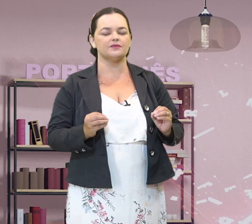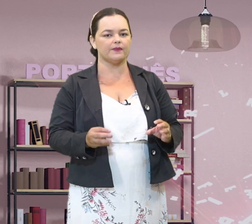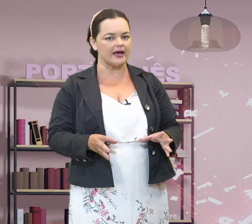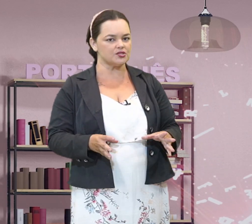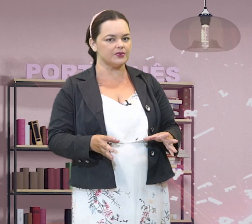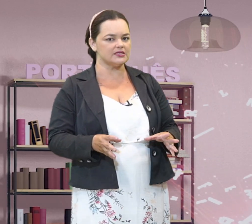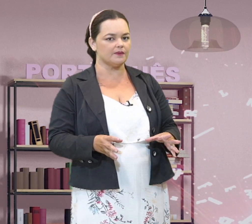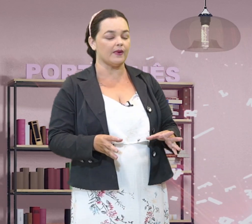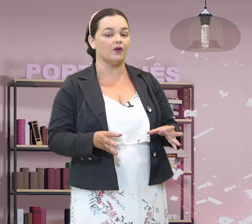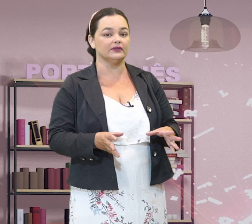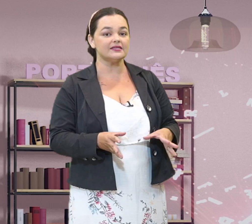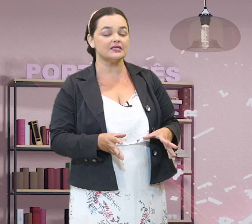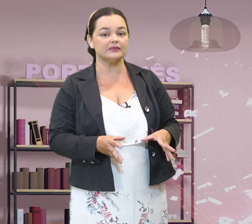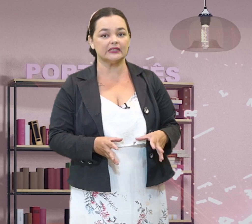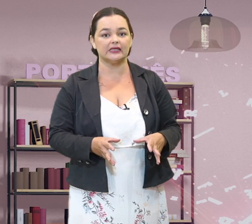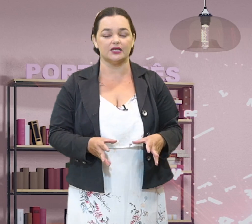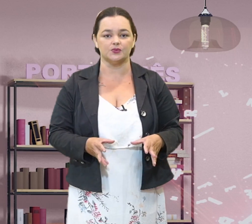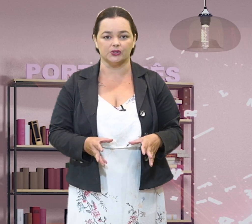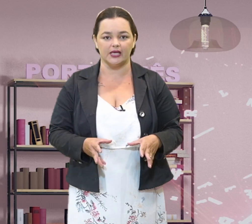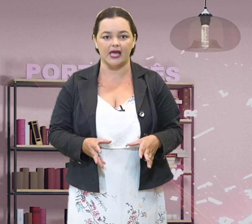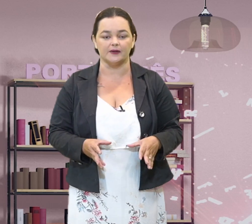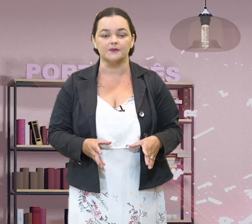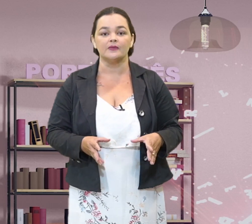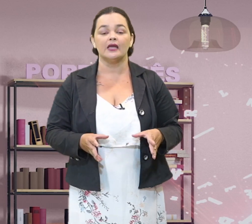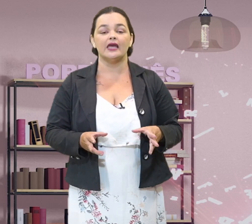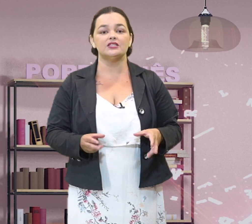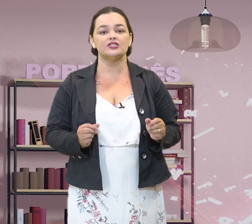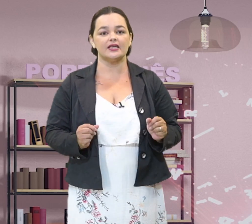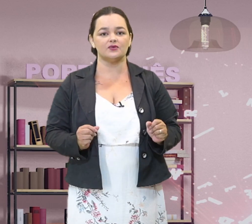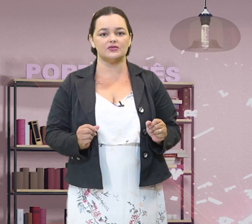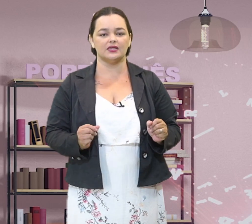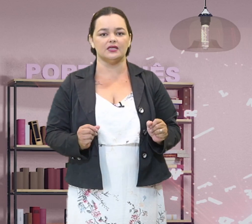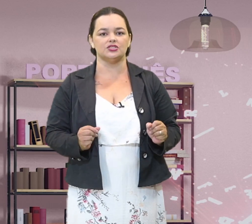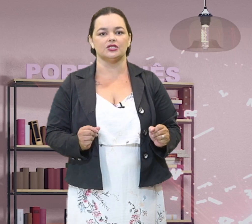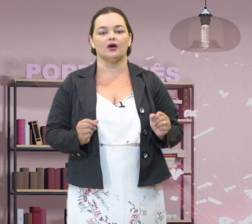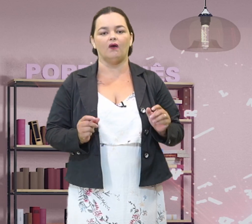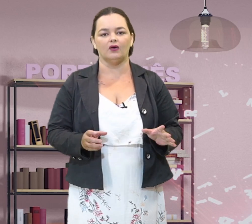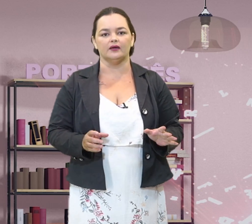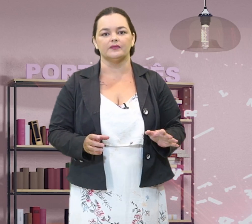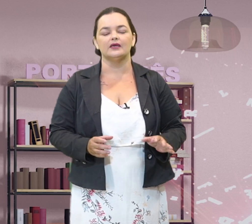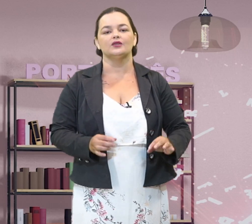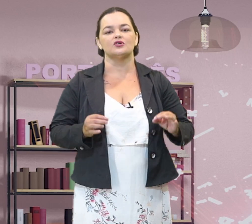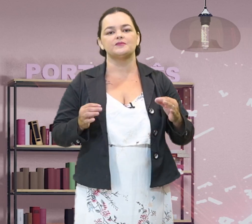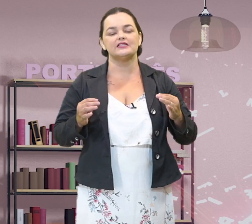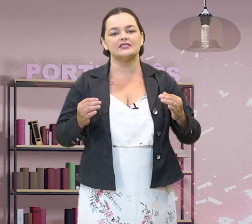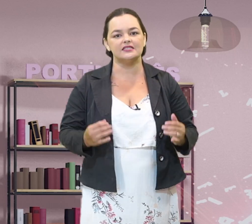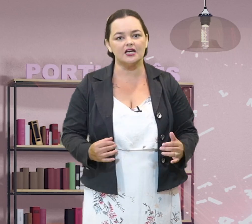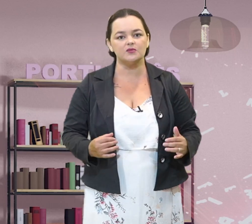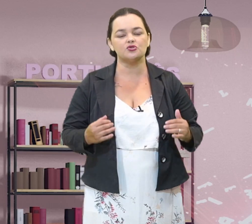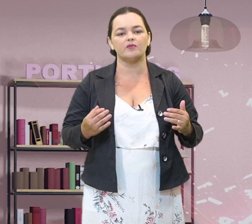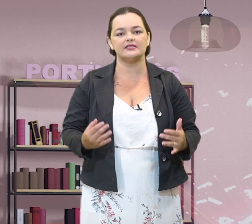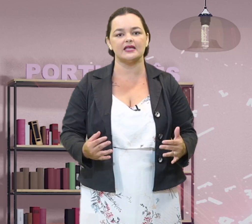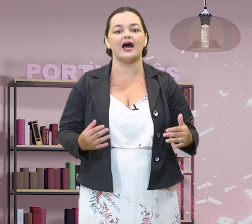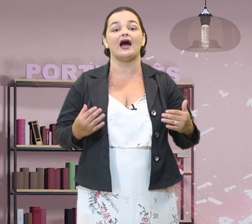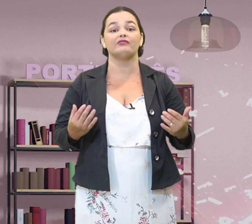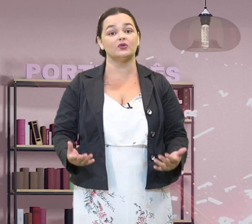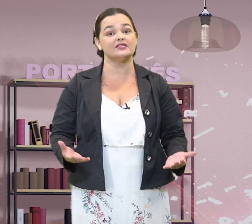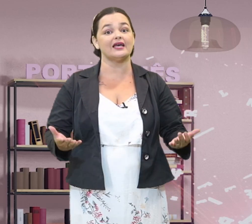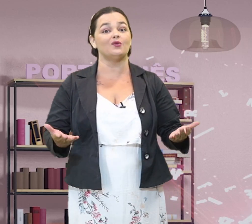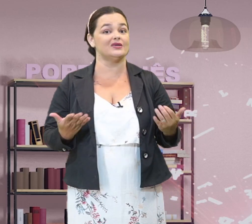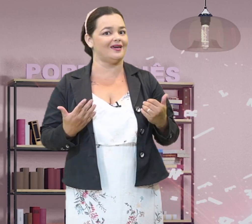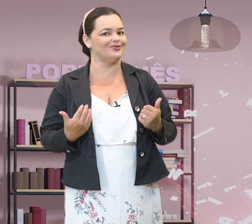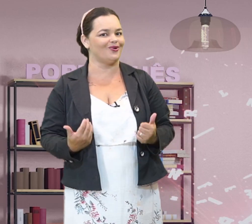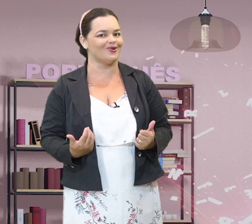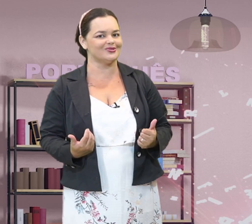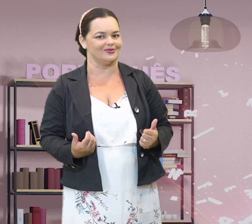dar esse passo principal na Semana da Arte Moderna, eles disseram o seguinte: olha, nós precisamos começar a